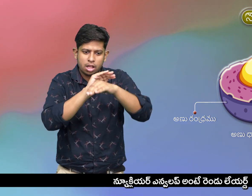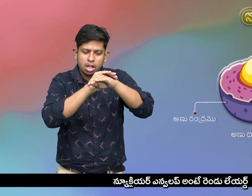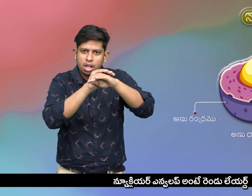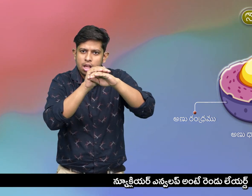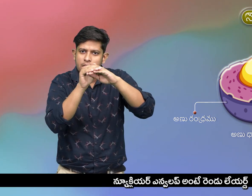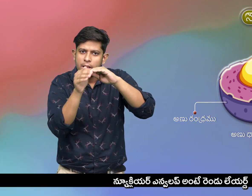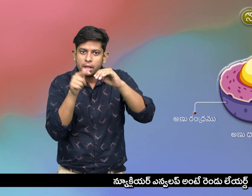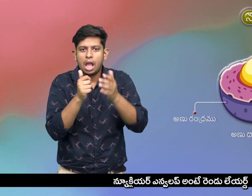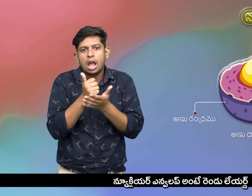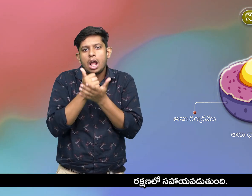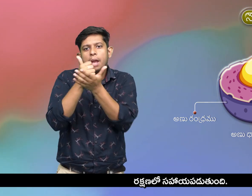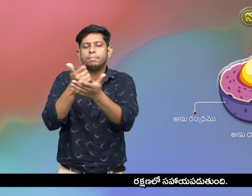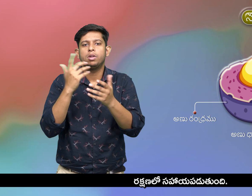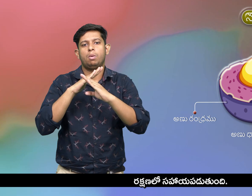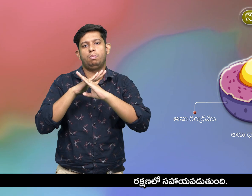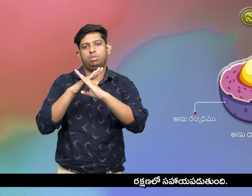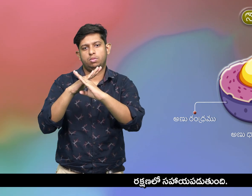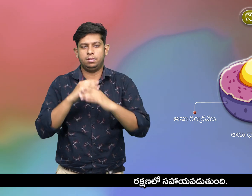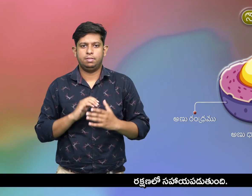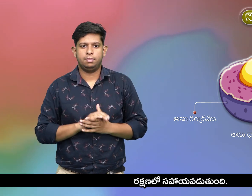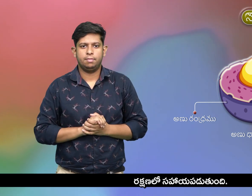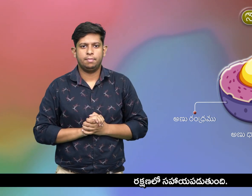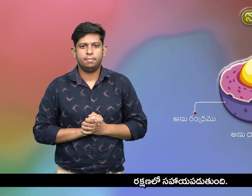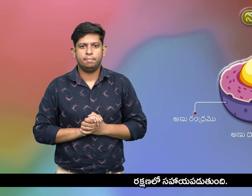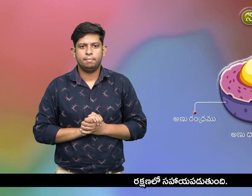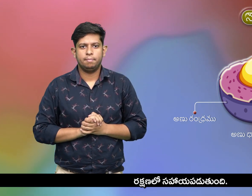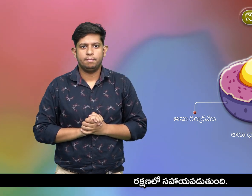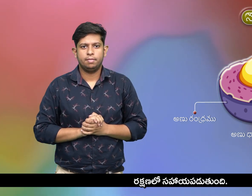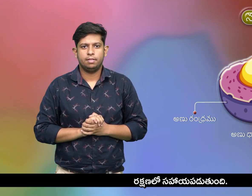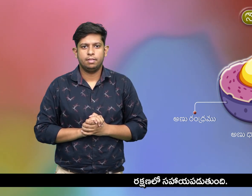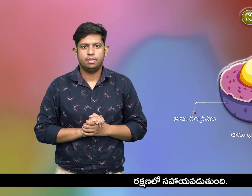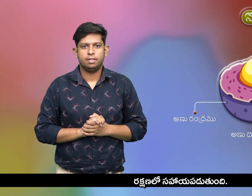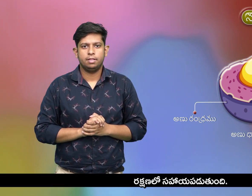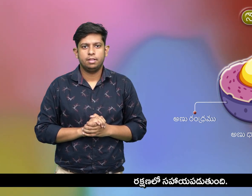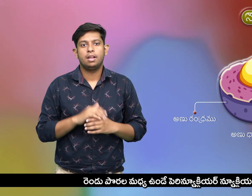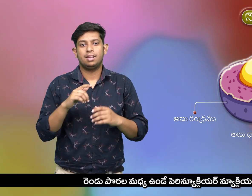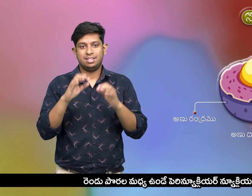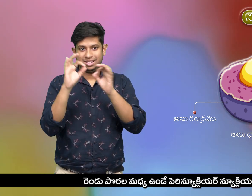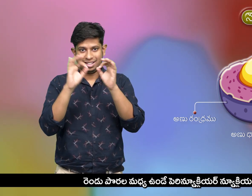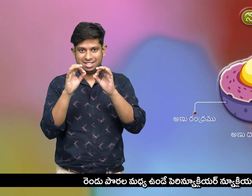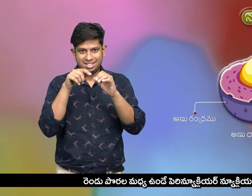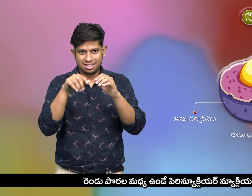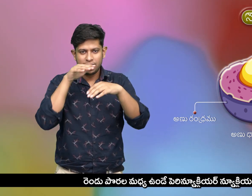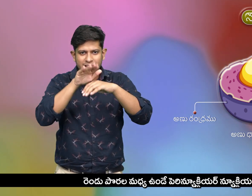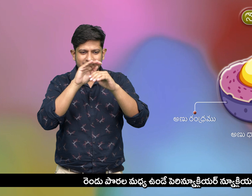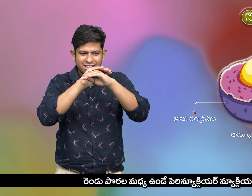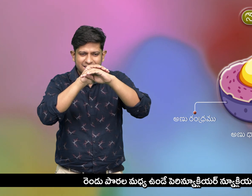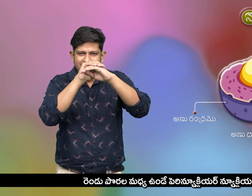2 లేయర్డ్ రక్షణలో సహాయపడుతుంది. రెండు పొరల మధ్య ఉండే